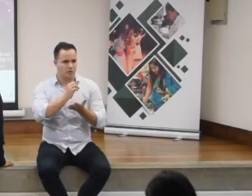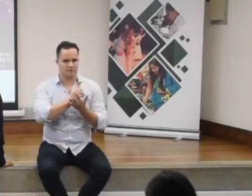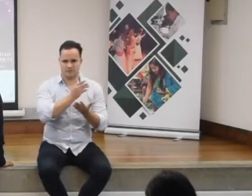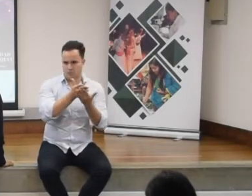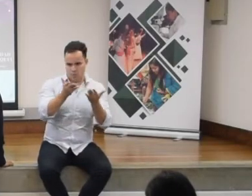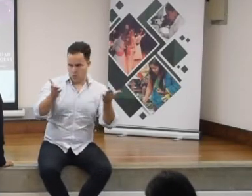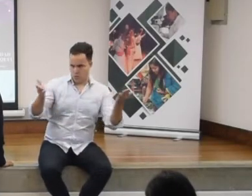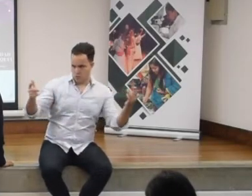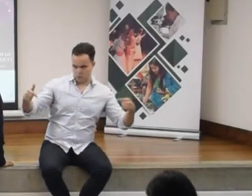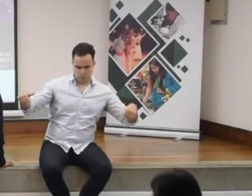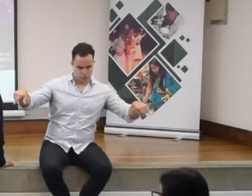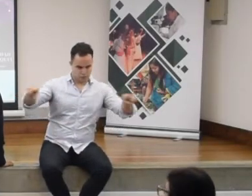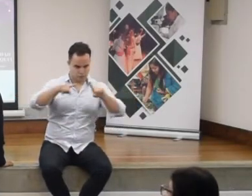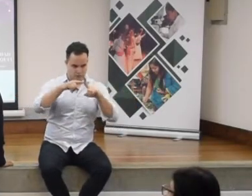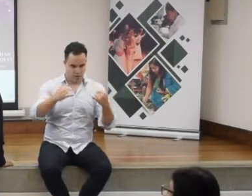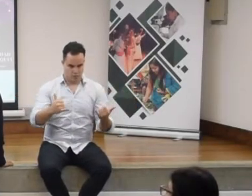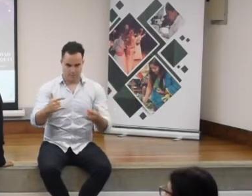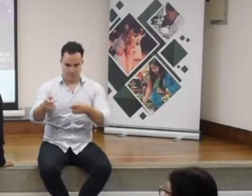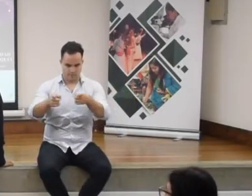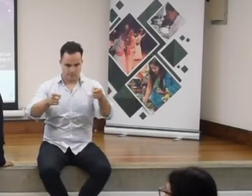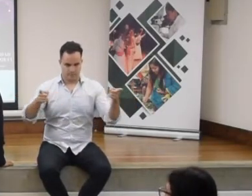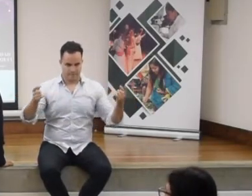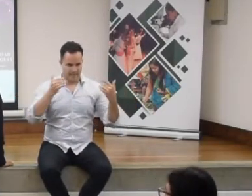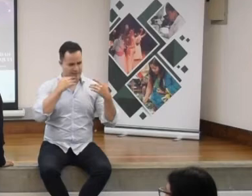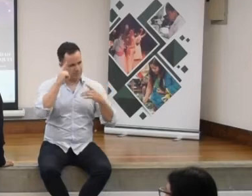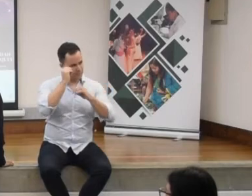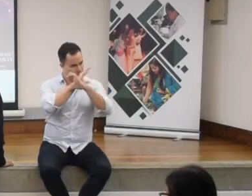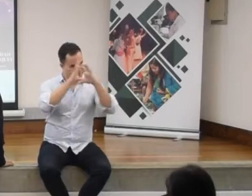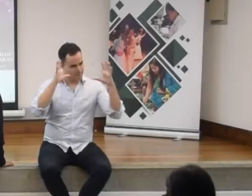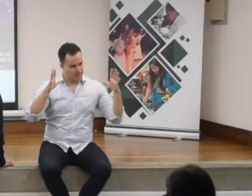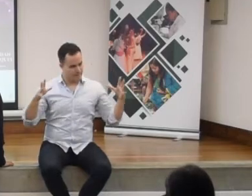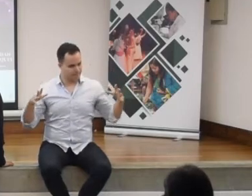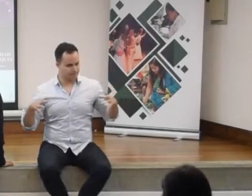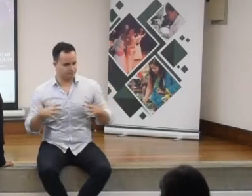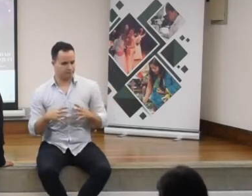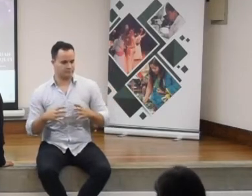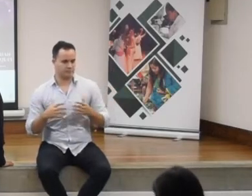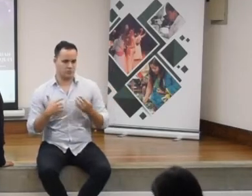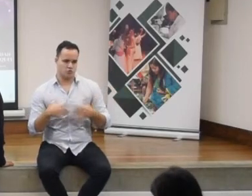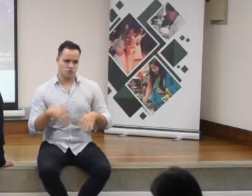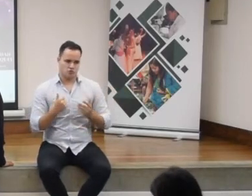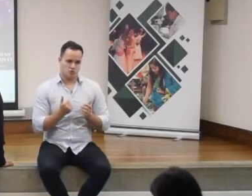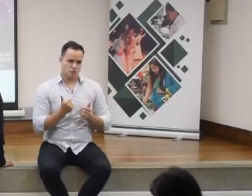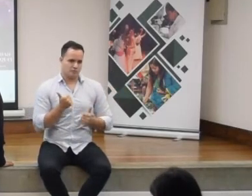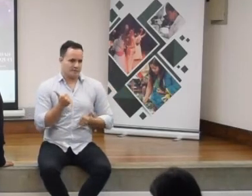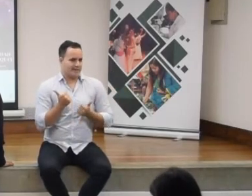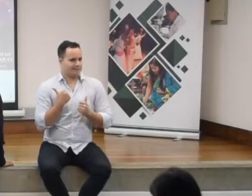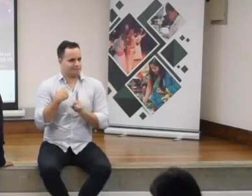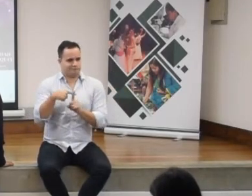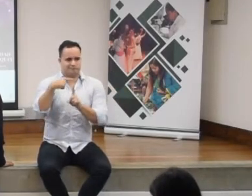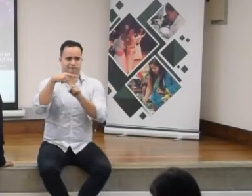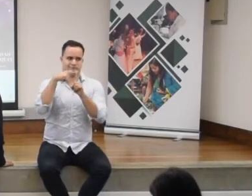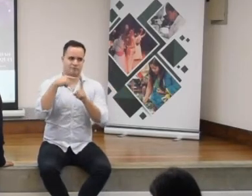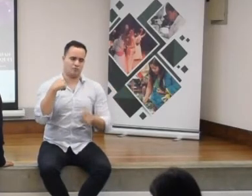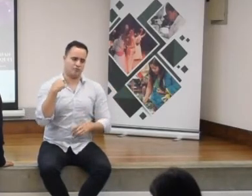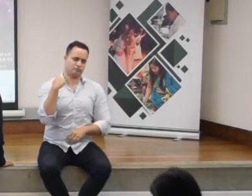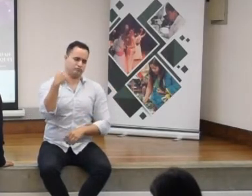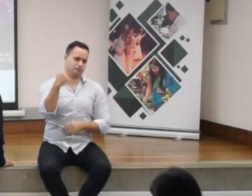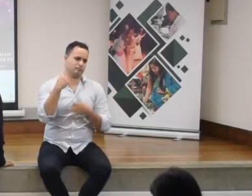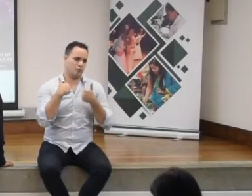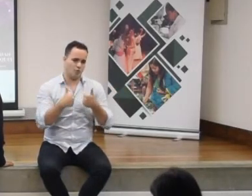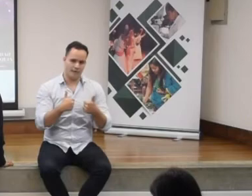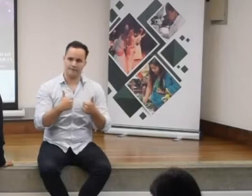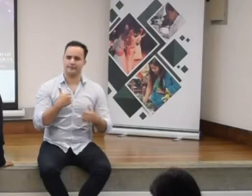presentes, pues sería bastante pues enriquecedor para lo que va a ser esa experiencia